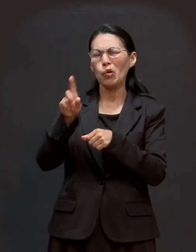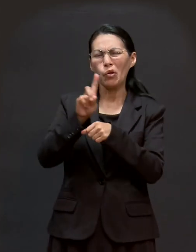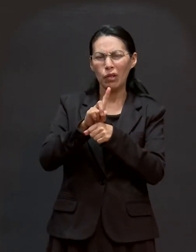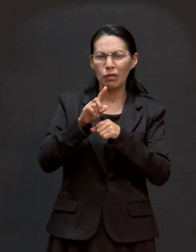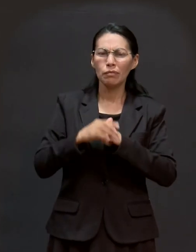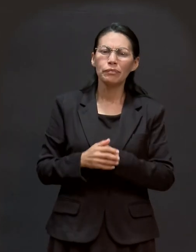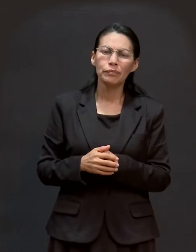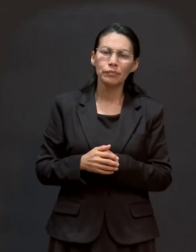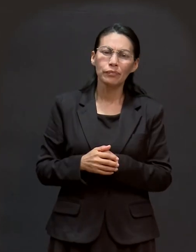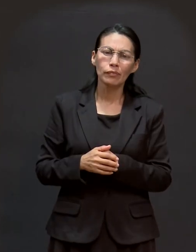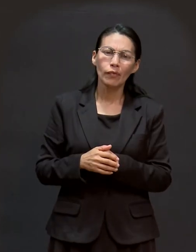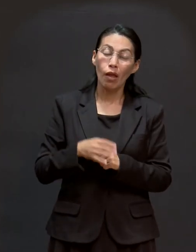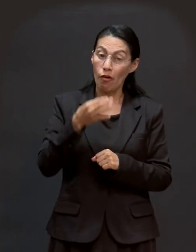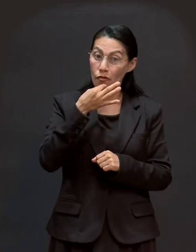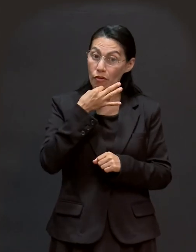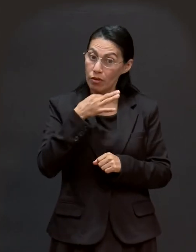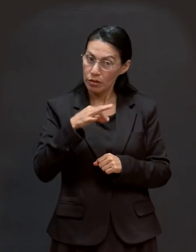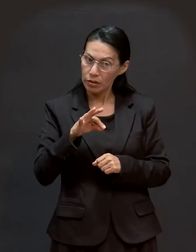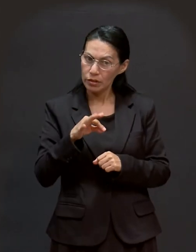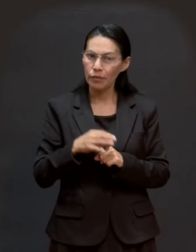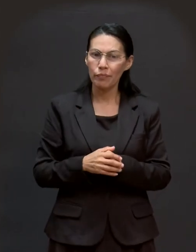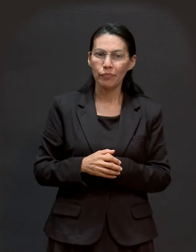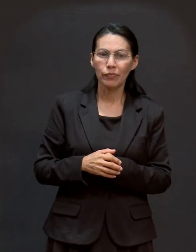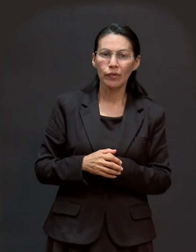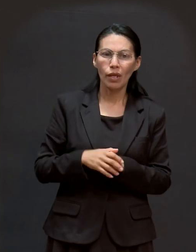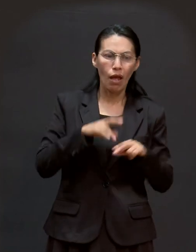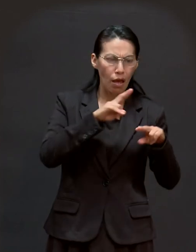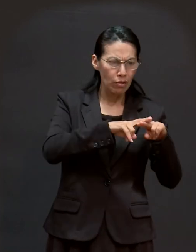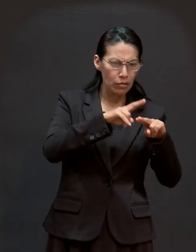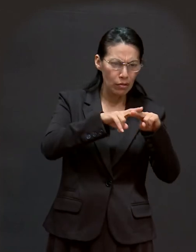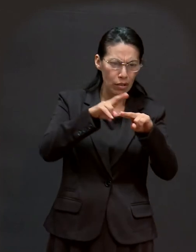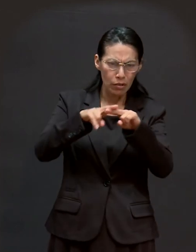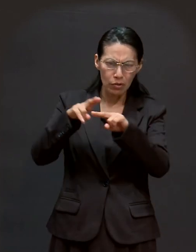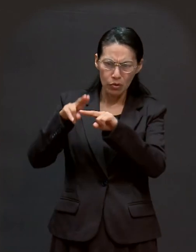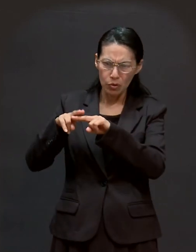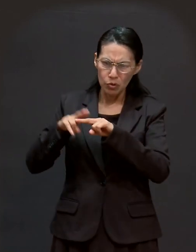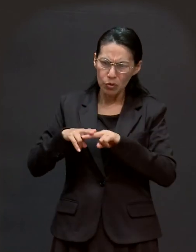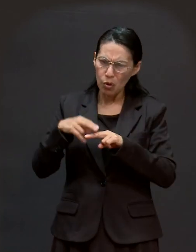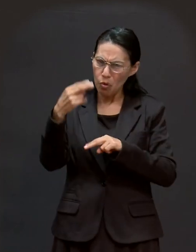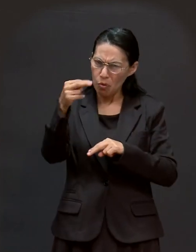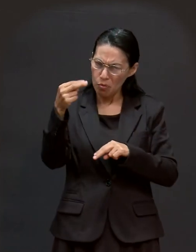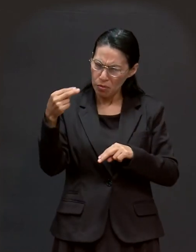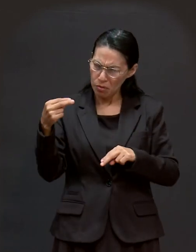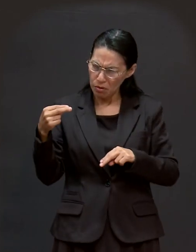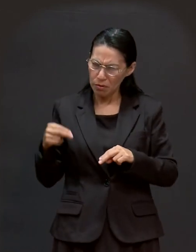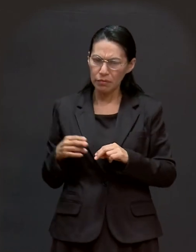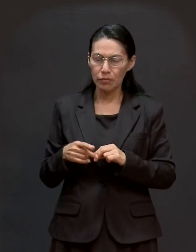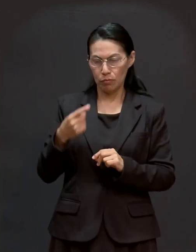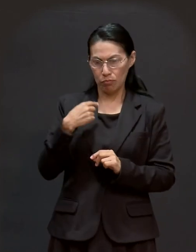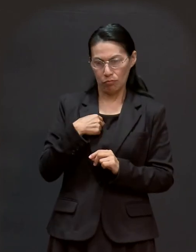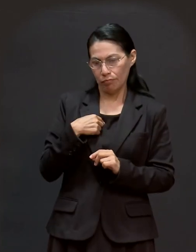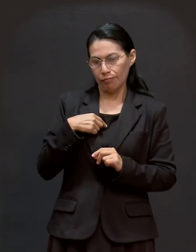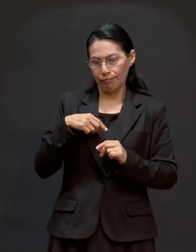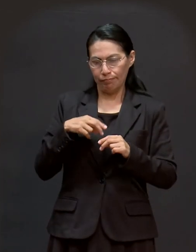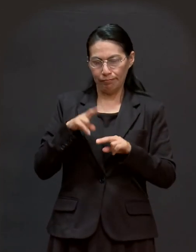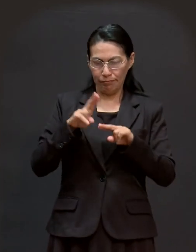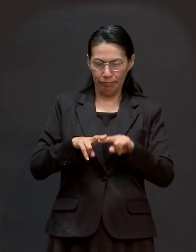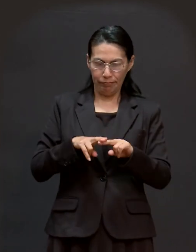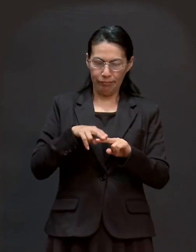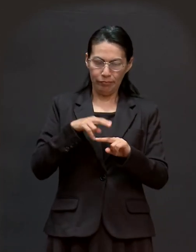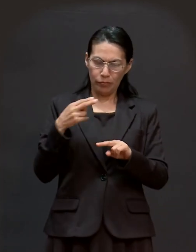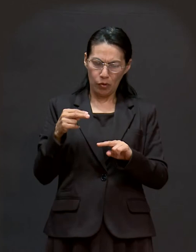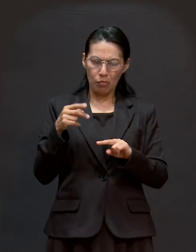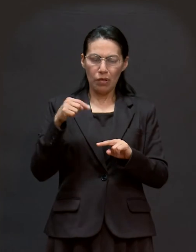había un banquete en la en la actividad un banquete que tenía asientos asignados así que yo estoy